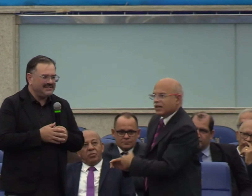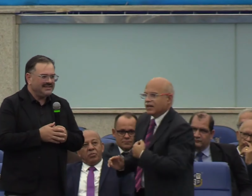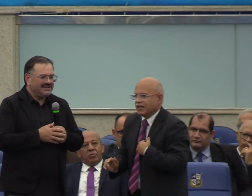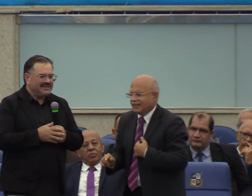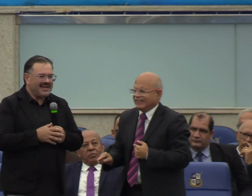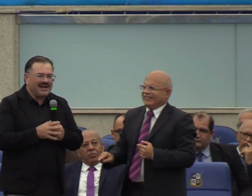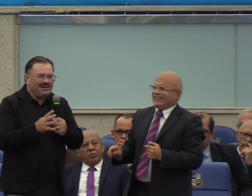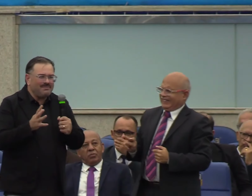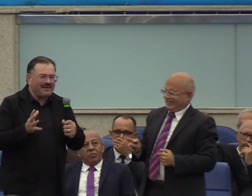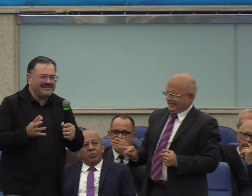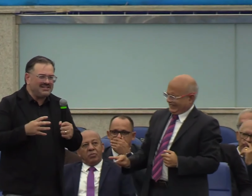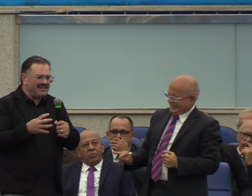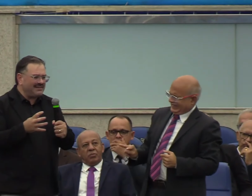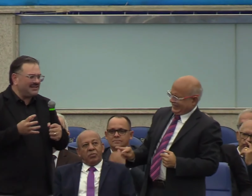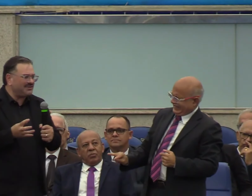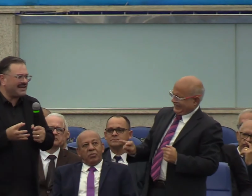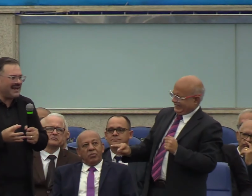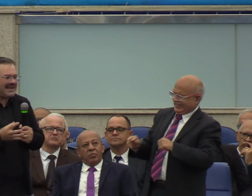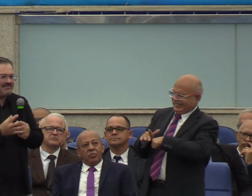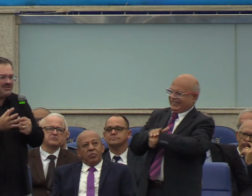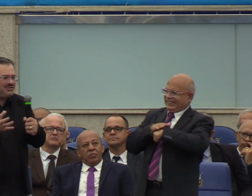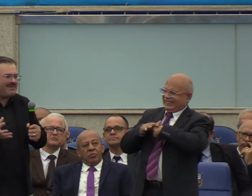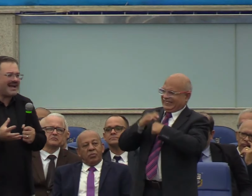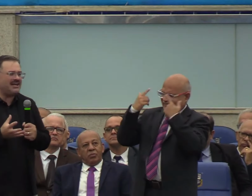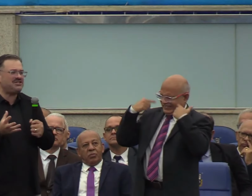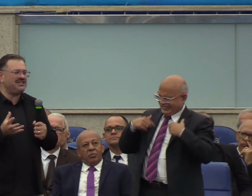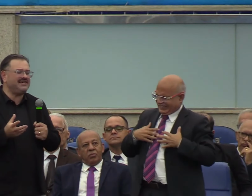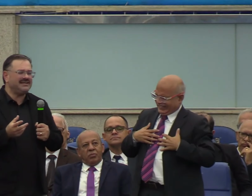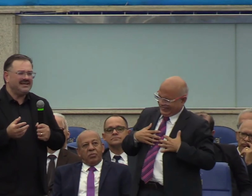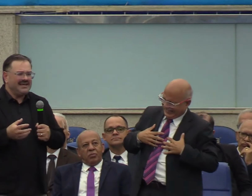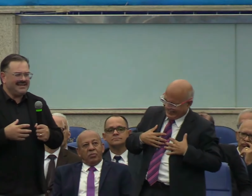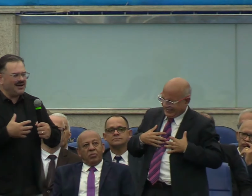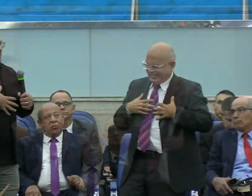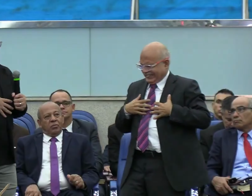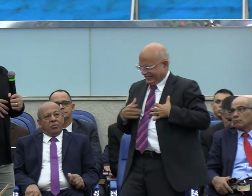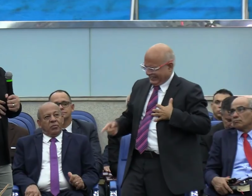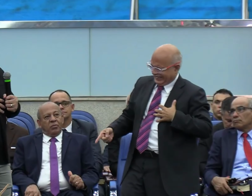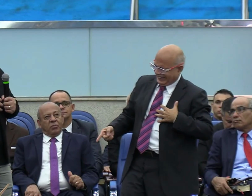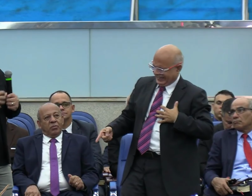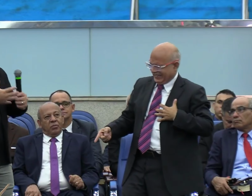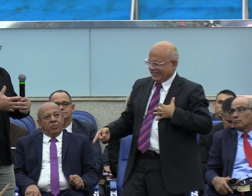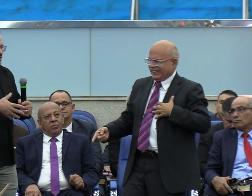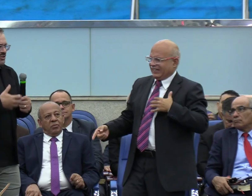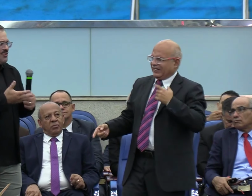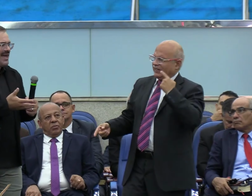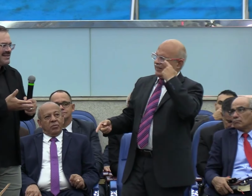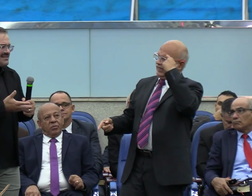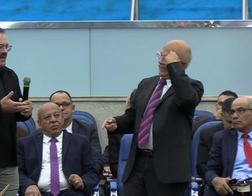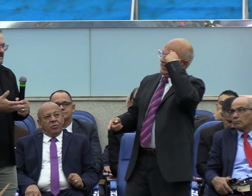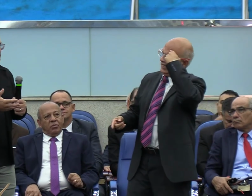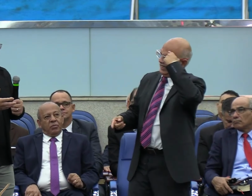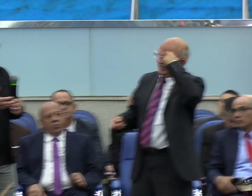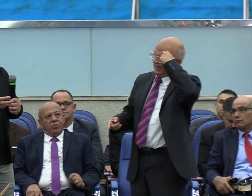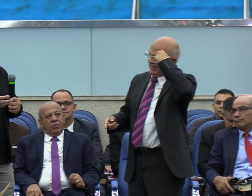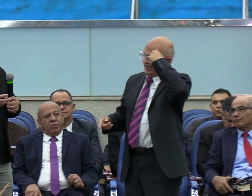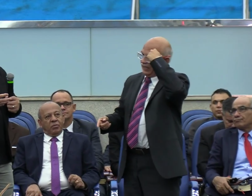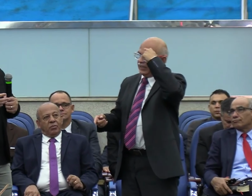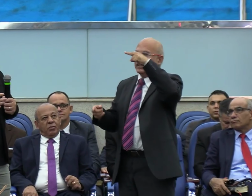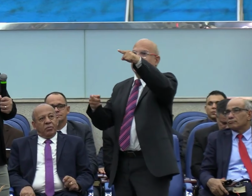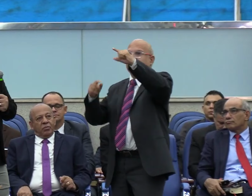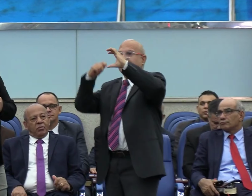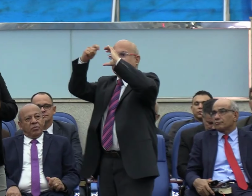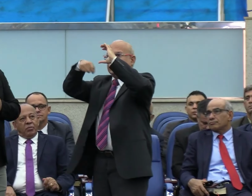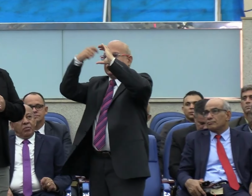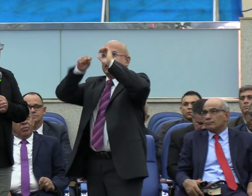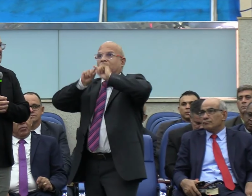presente. E era um presente, estava dentro de uma caixinha, e eu ali naquele meu estado de doença,